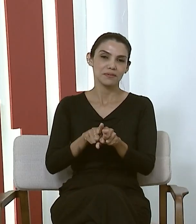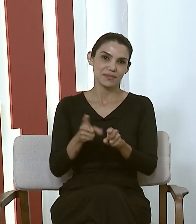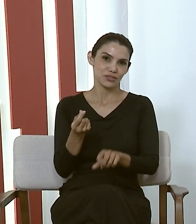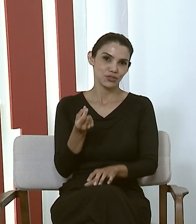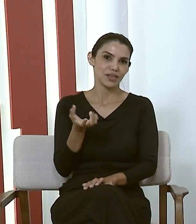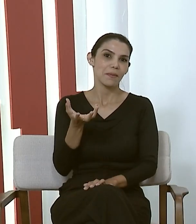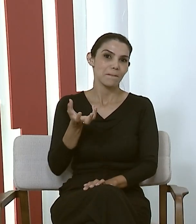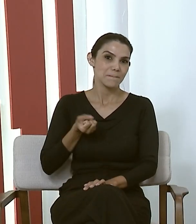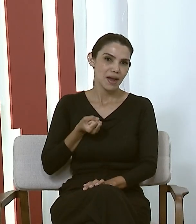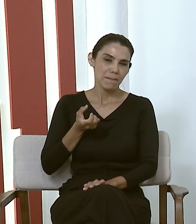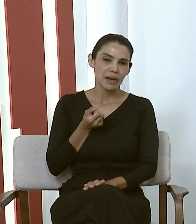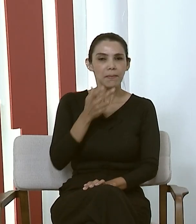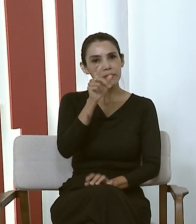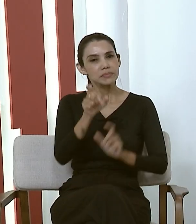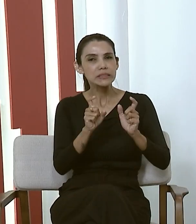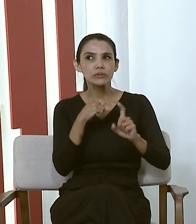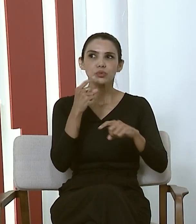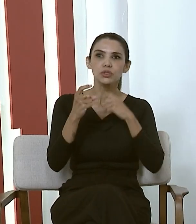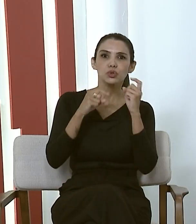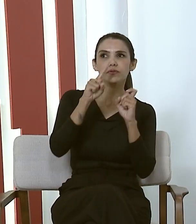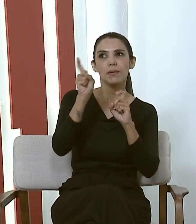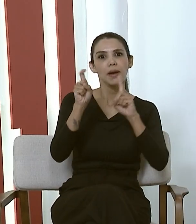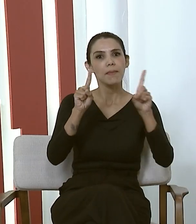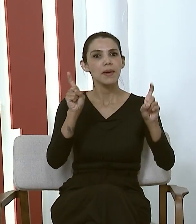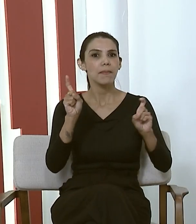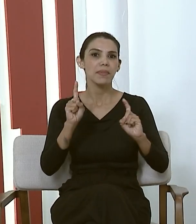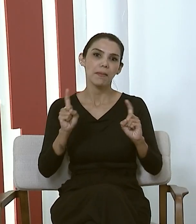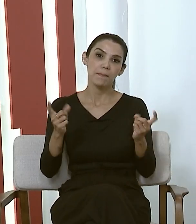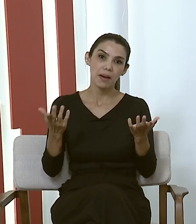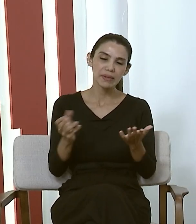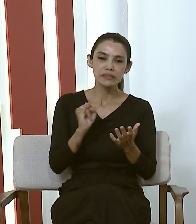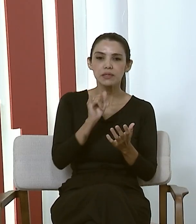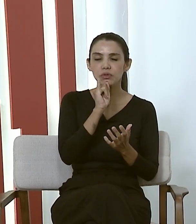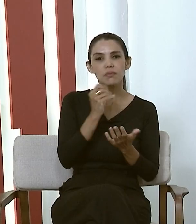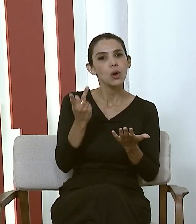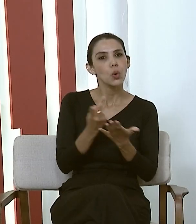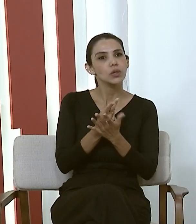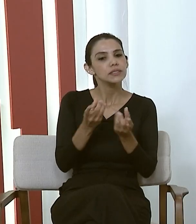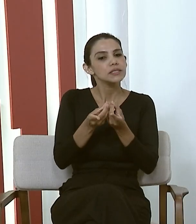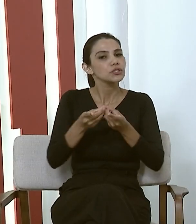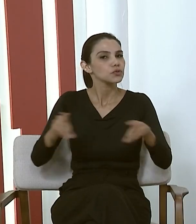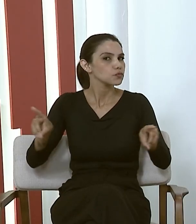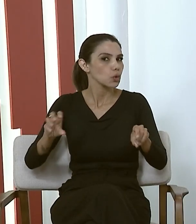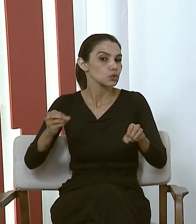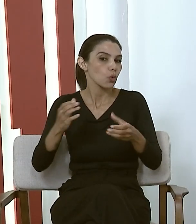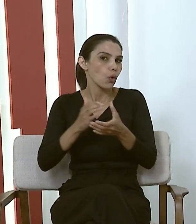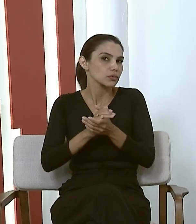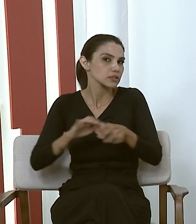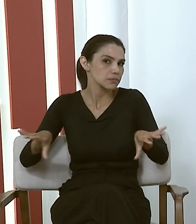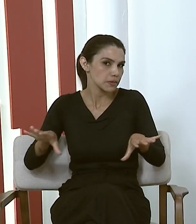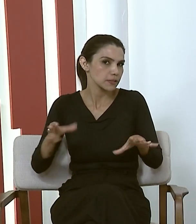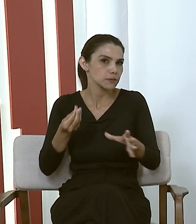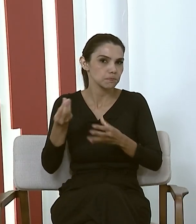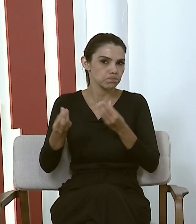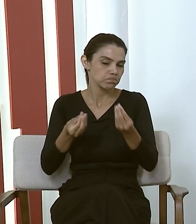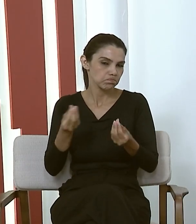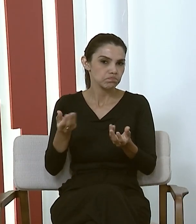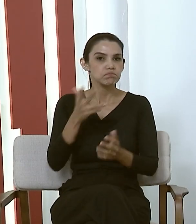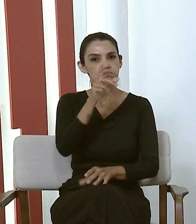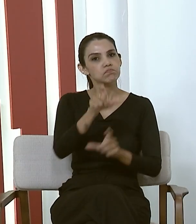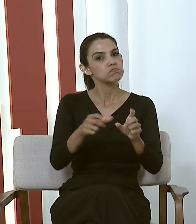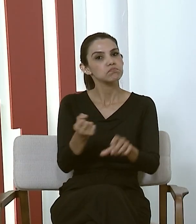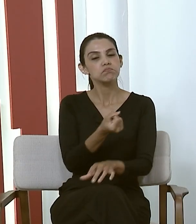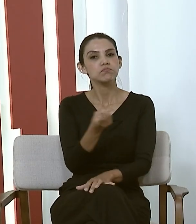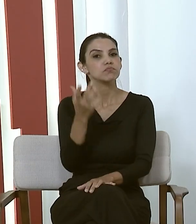alimentícia que geram muitas dúvidas, principalmente em casos de separação e divórcio. Muita gente não sabe,